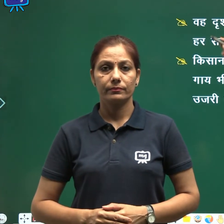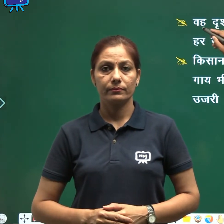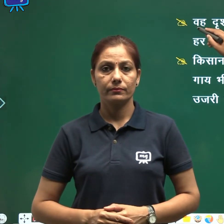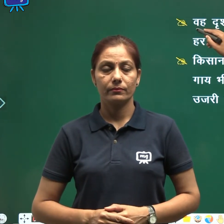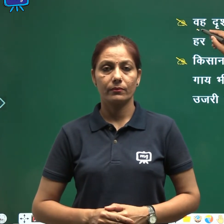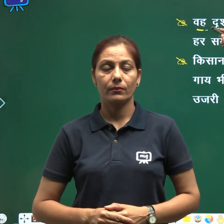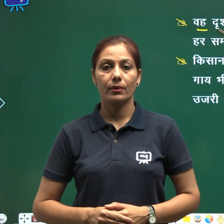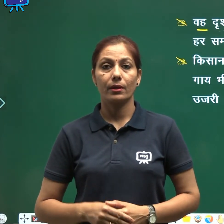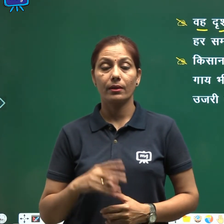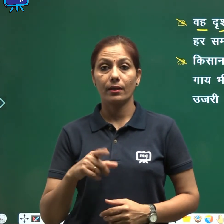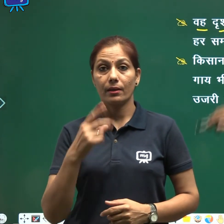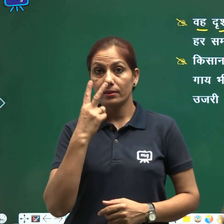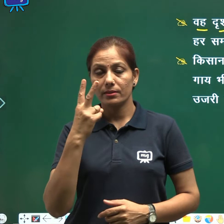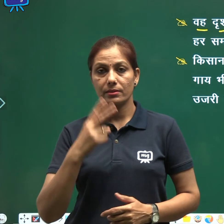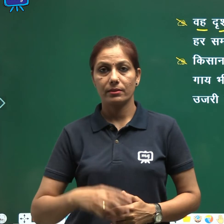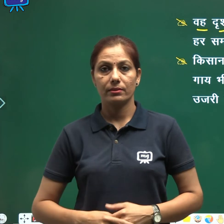वह दृश्य